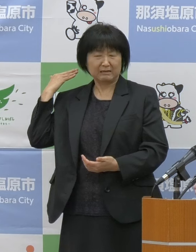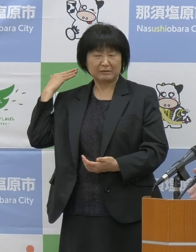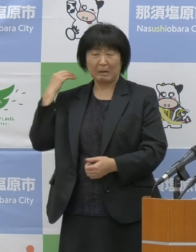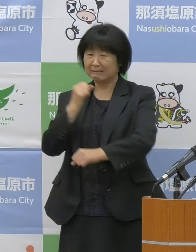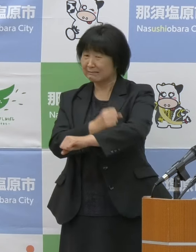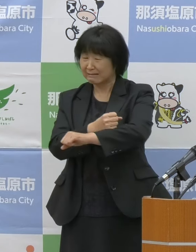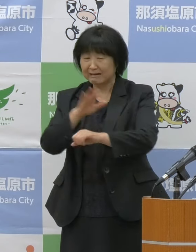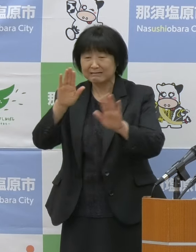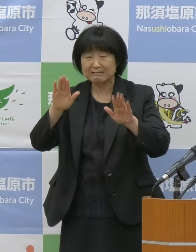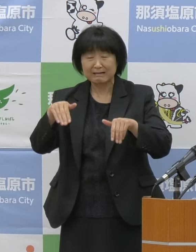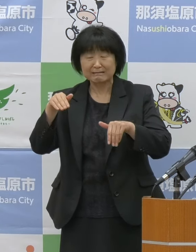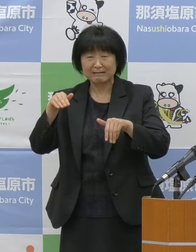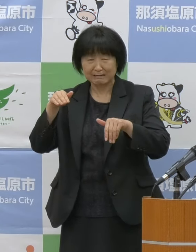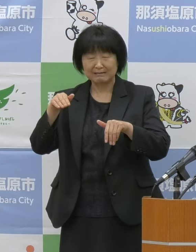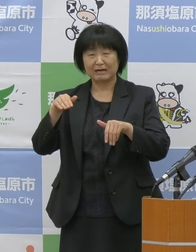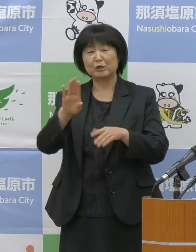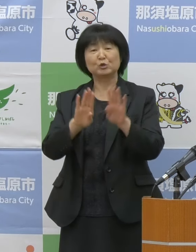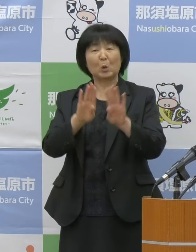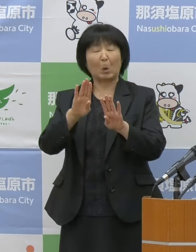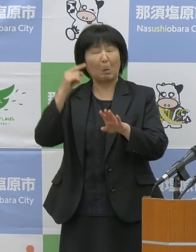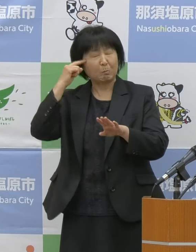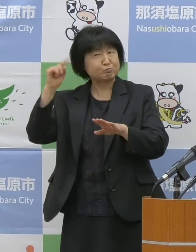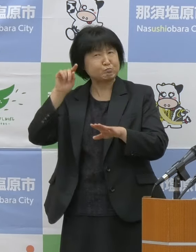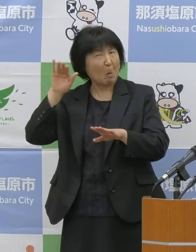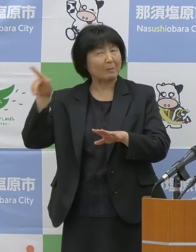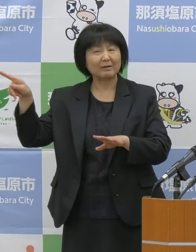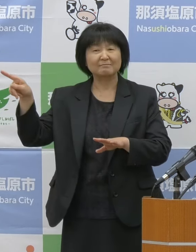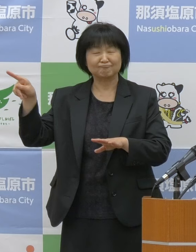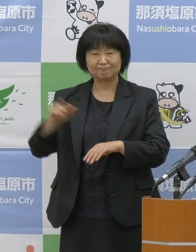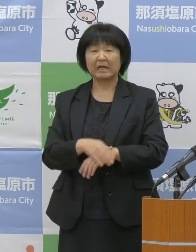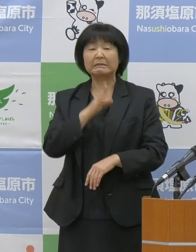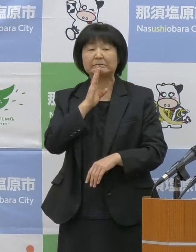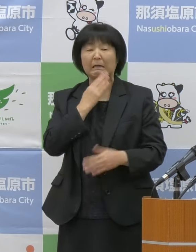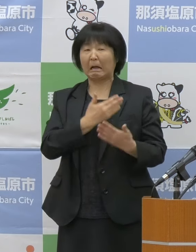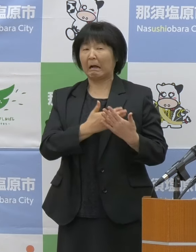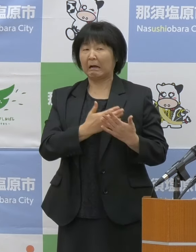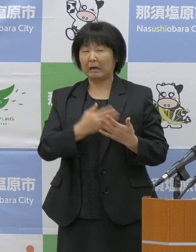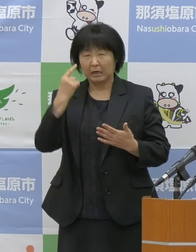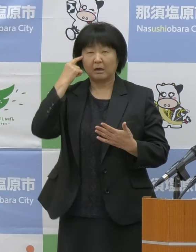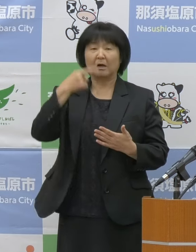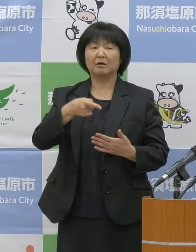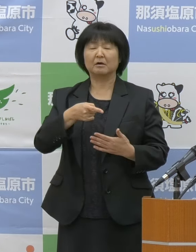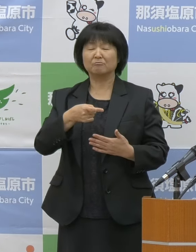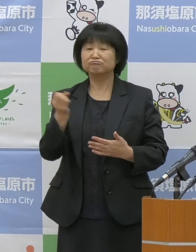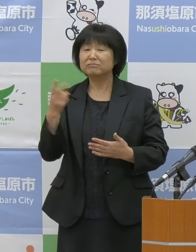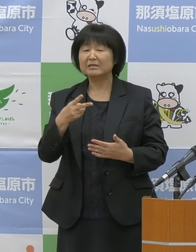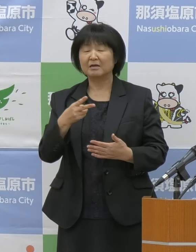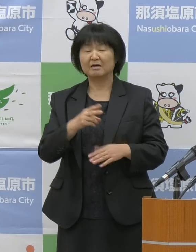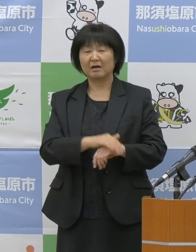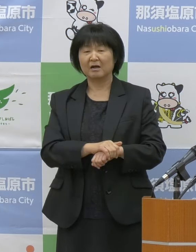常時はこうだった、そういったですね、実際の緊張感や、そしてどうい